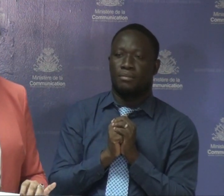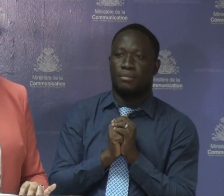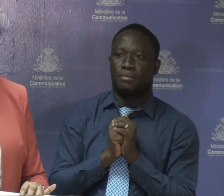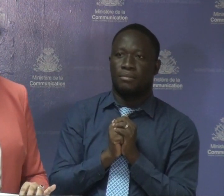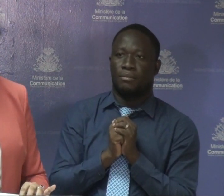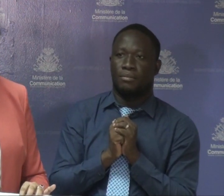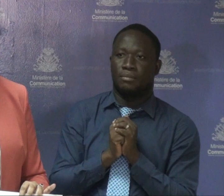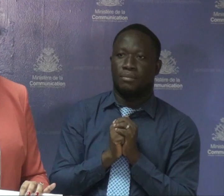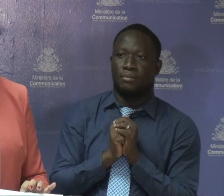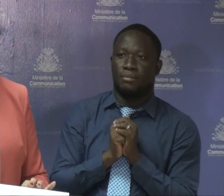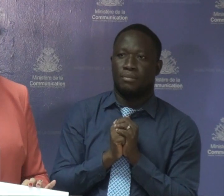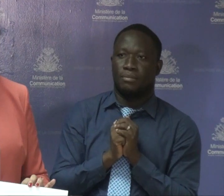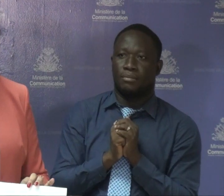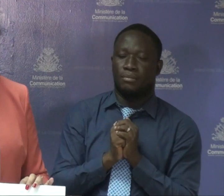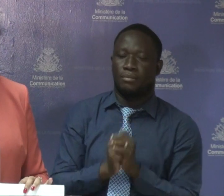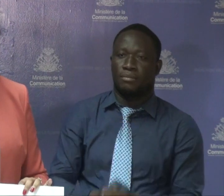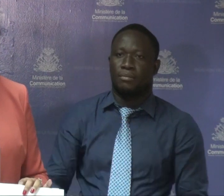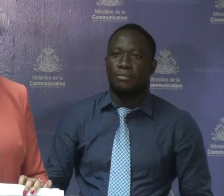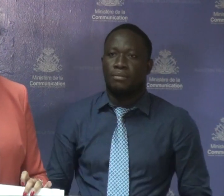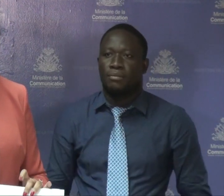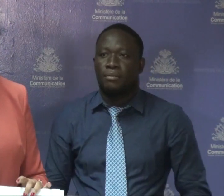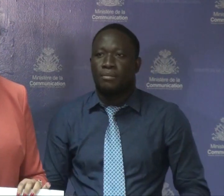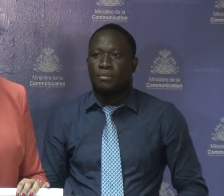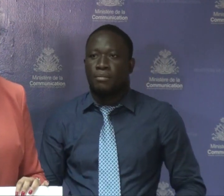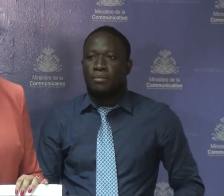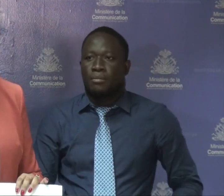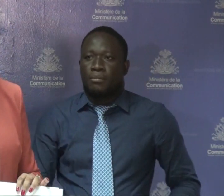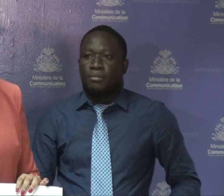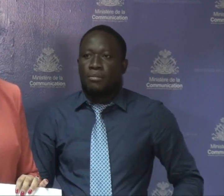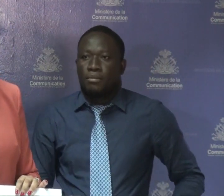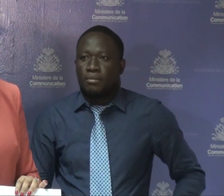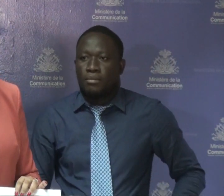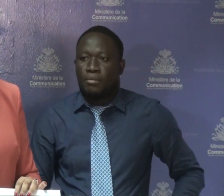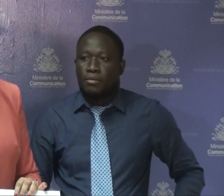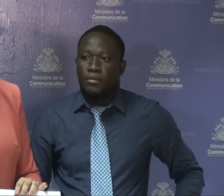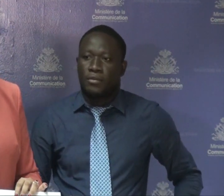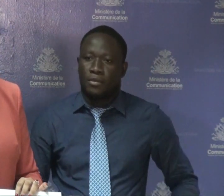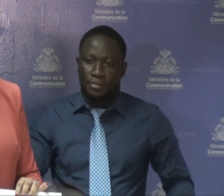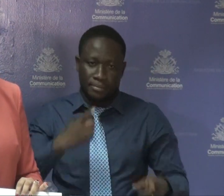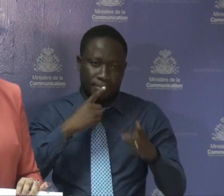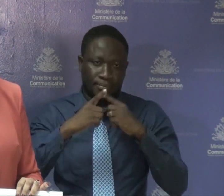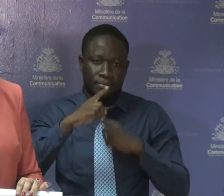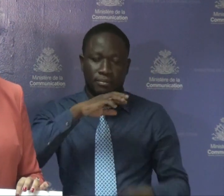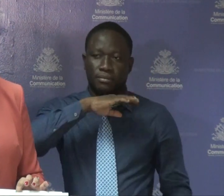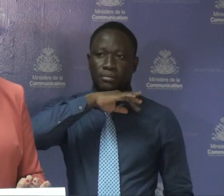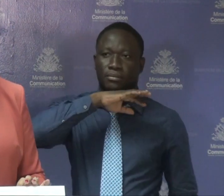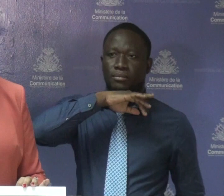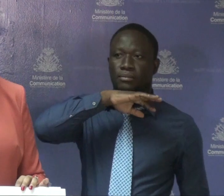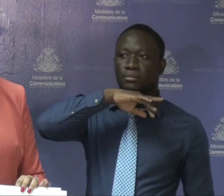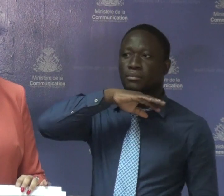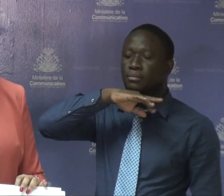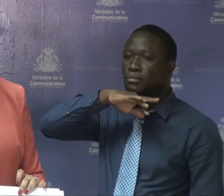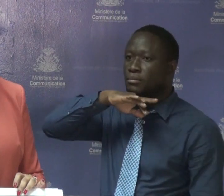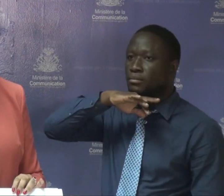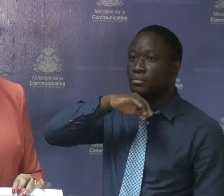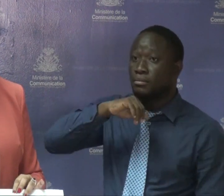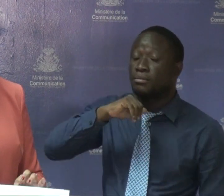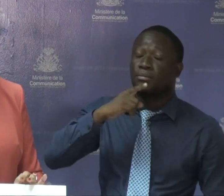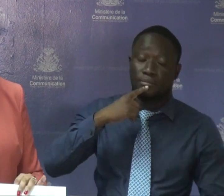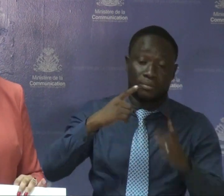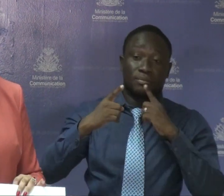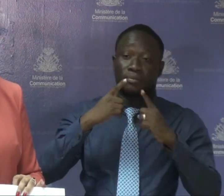Ministre, contraintes que touristes gagnent. Donc, vous venez nous parler d'insalubrité, pendant ce temps, tout gagne insécurité,